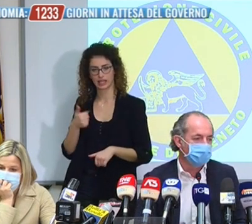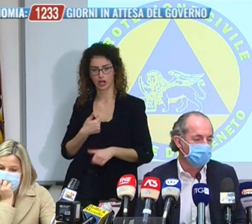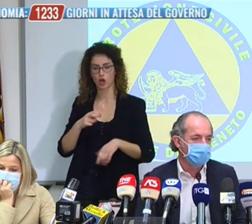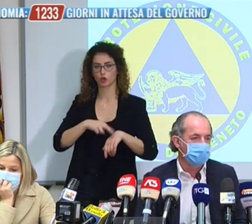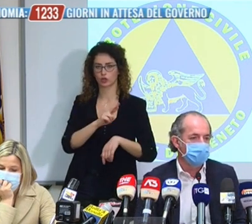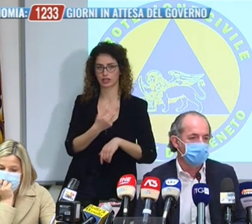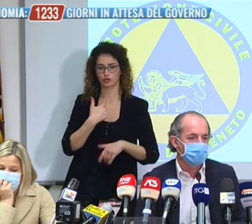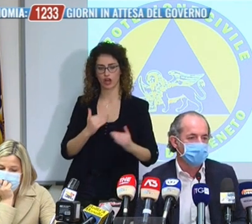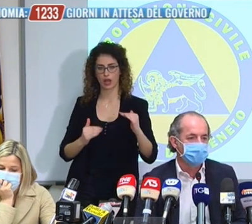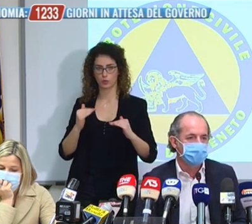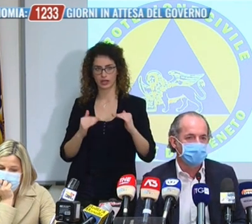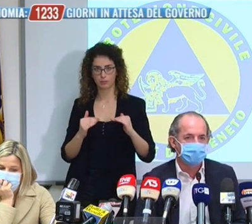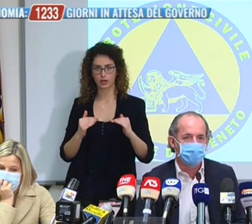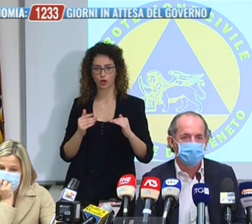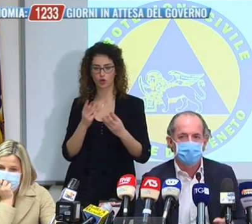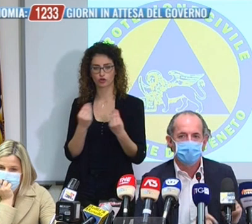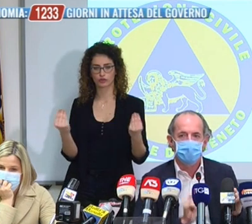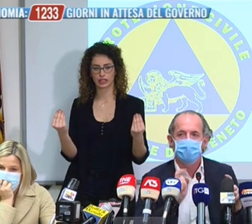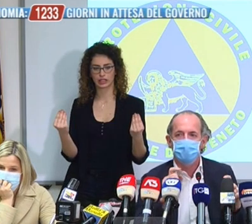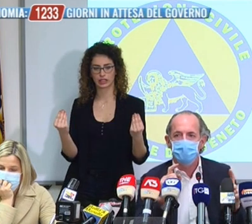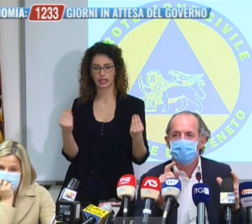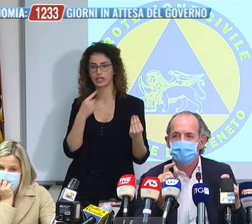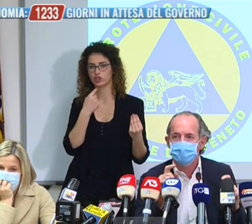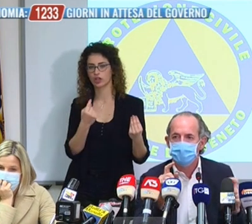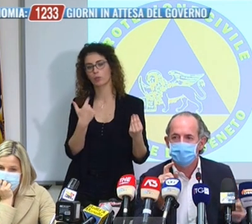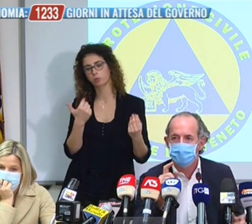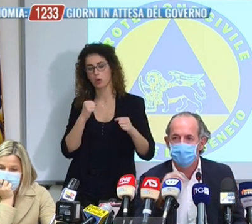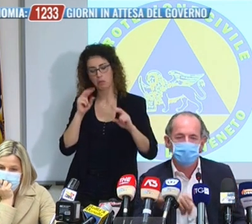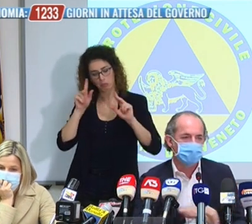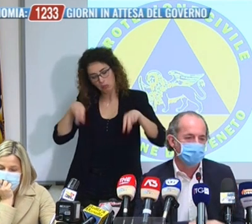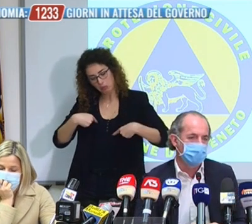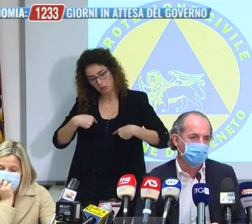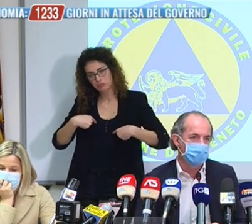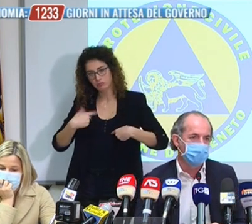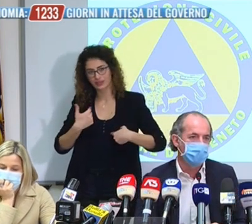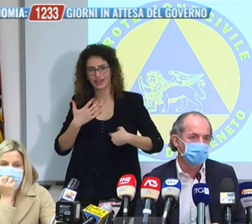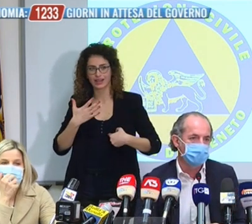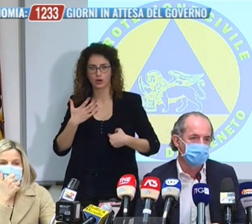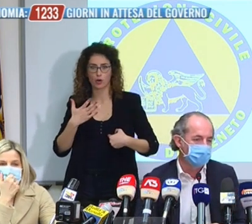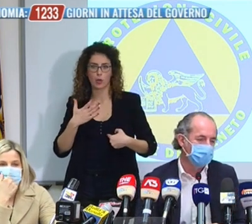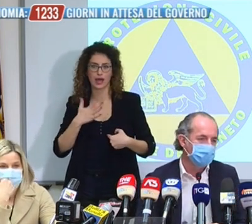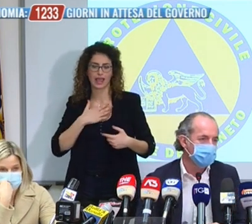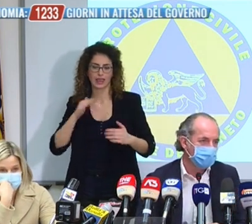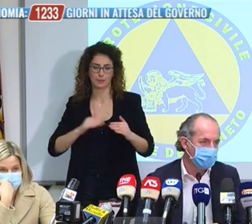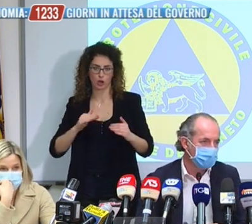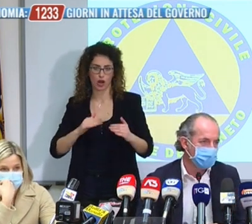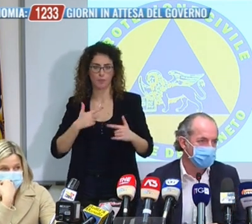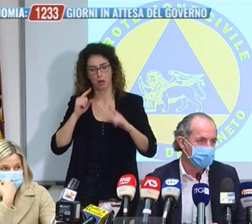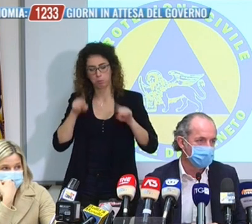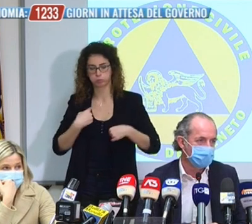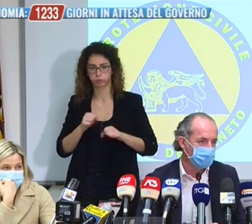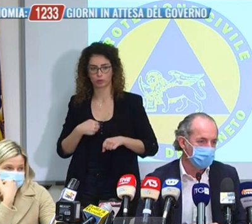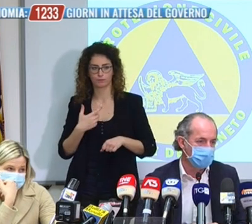punto di equilibrio per i ragazzi, diciamo, in grado di badare a se stessi, no? Pur essendo minorenni, quindi non vi anticipiamo già